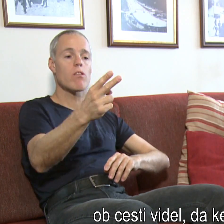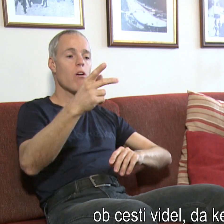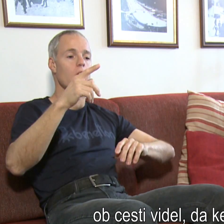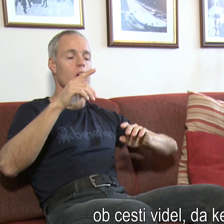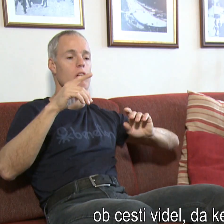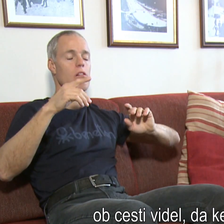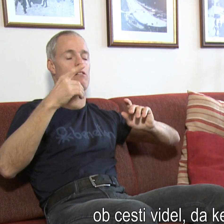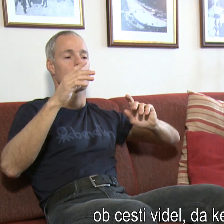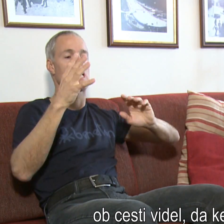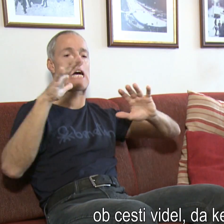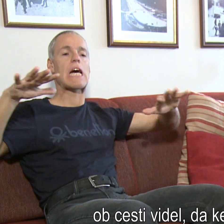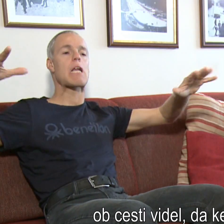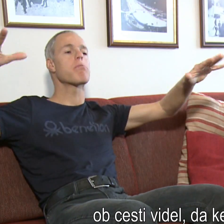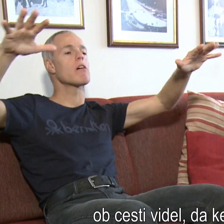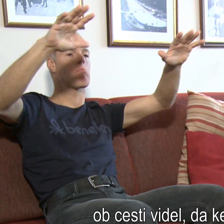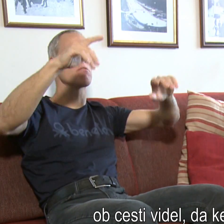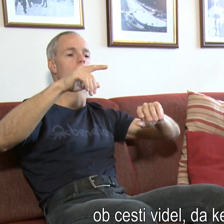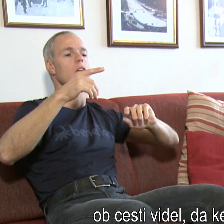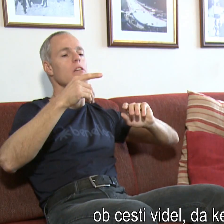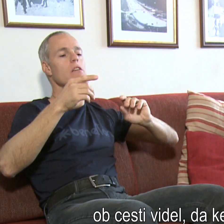Naja, aber die Eltern sagen, das ist kein Training.